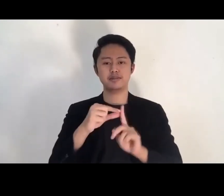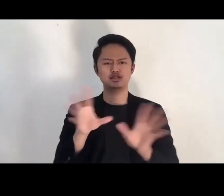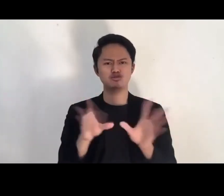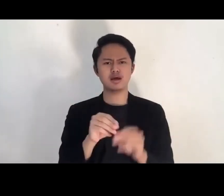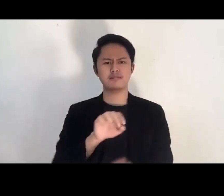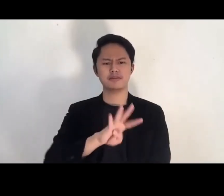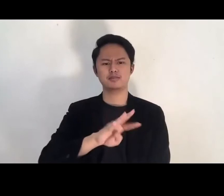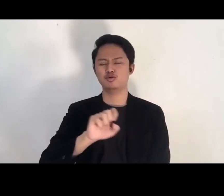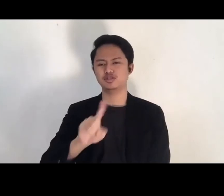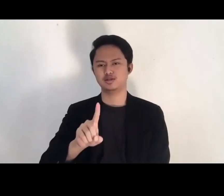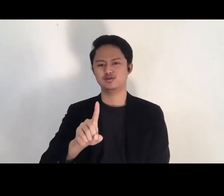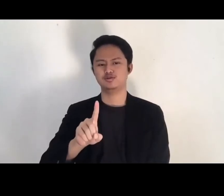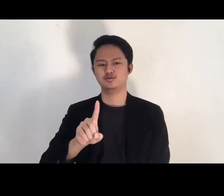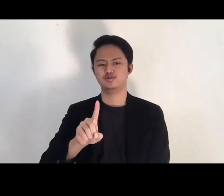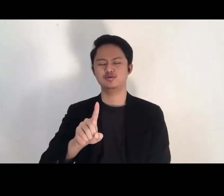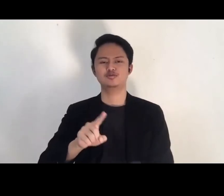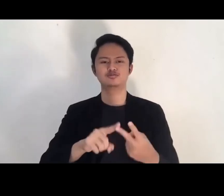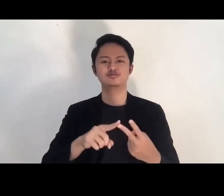dan 90 SD,